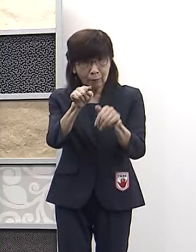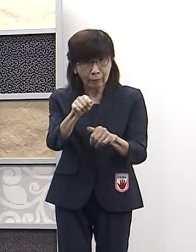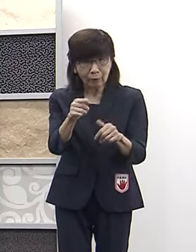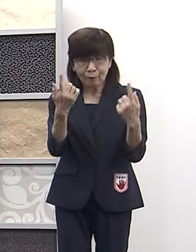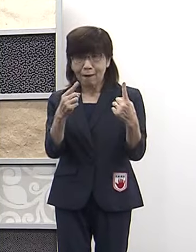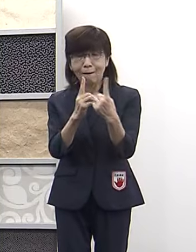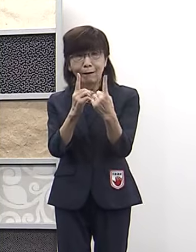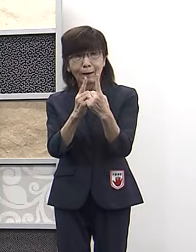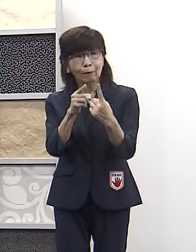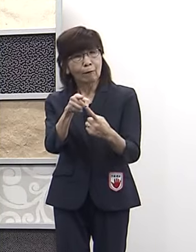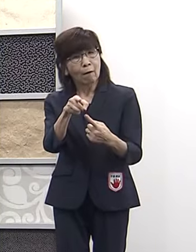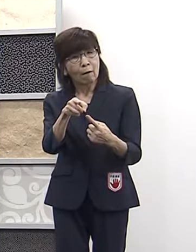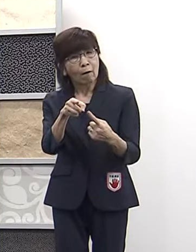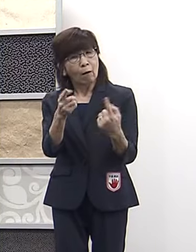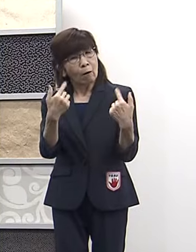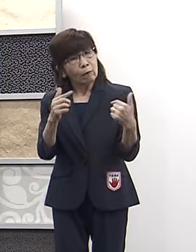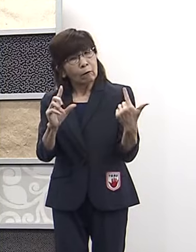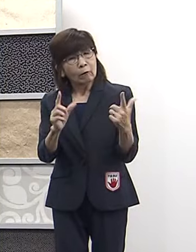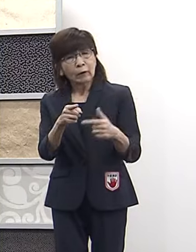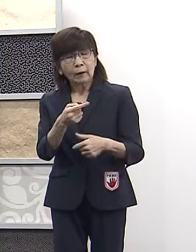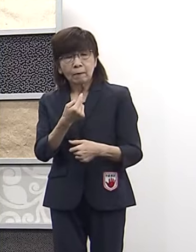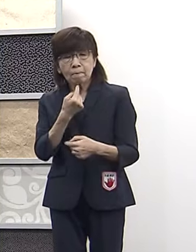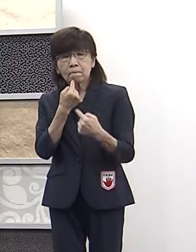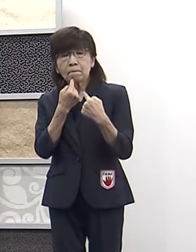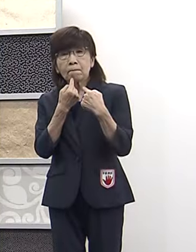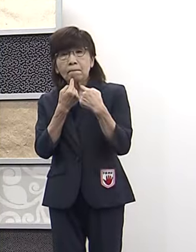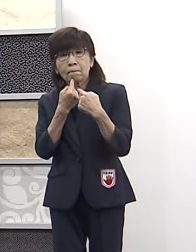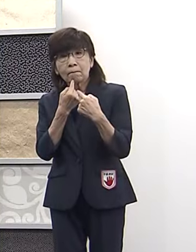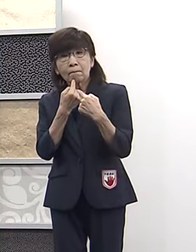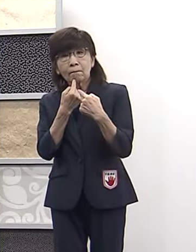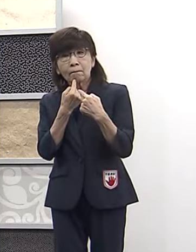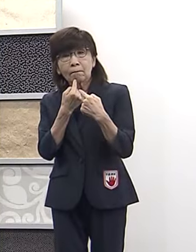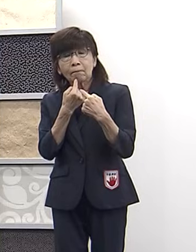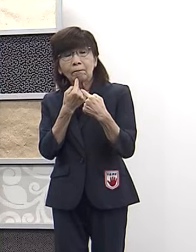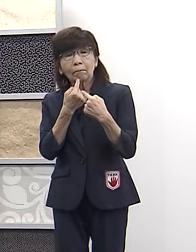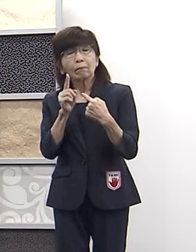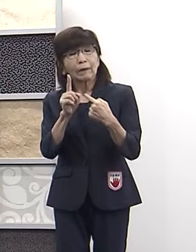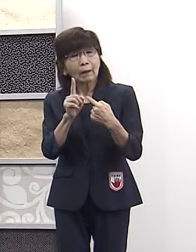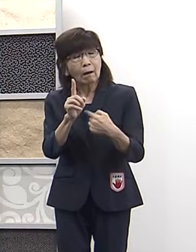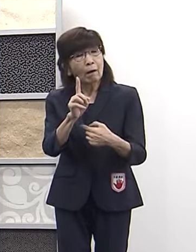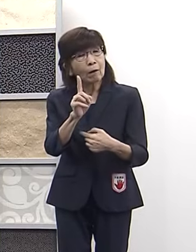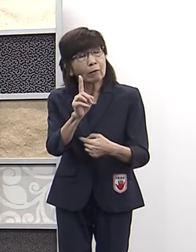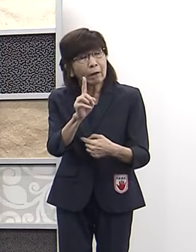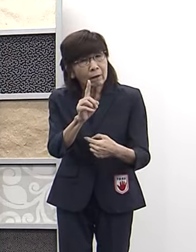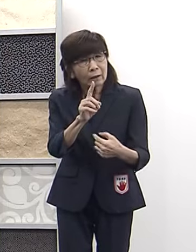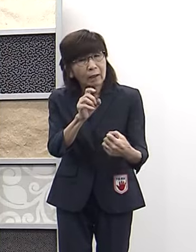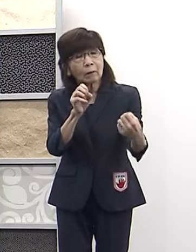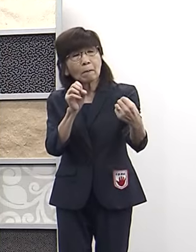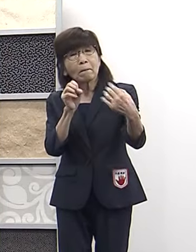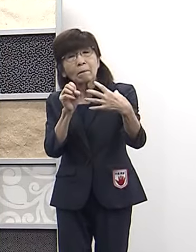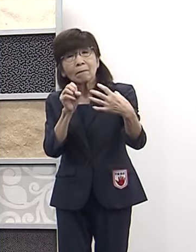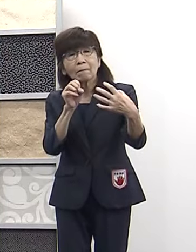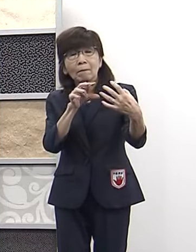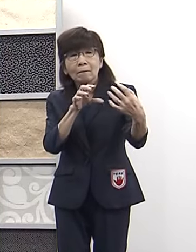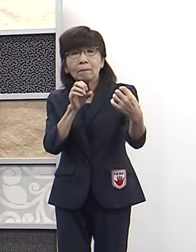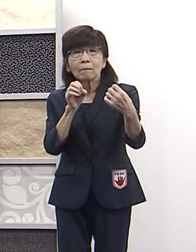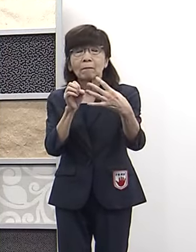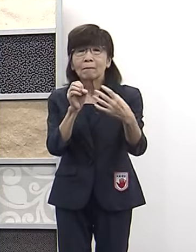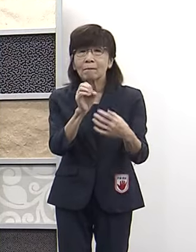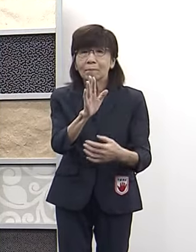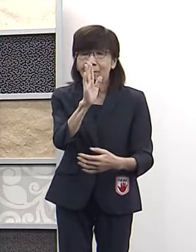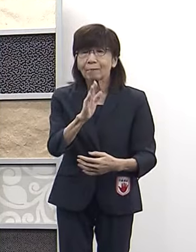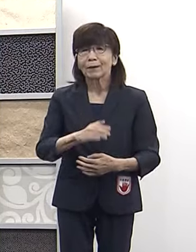違う、様子がおかしいとお感じになられましたらです、ぜひ話を聞いていただければと思います。さらにはです